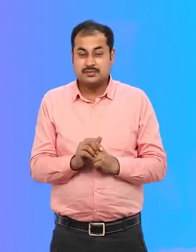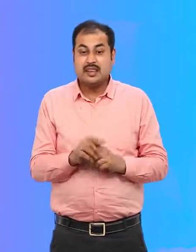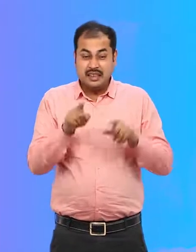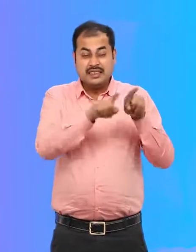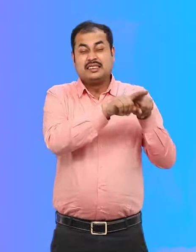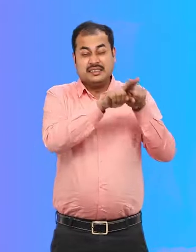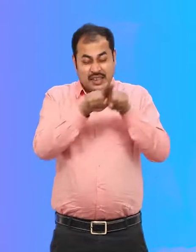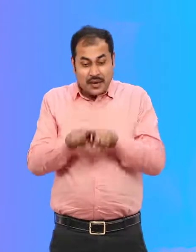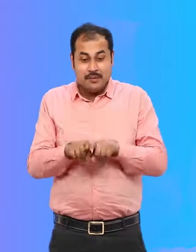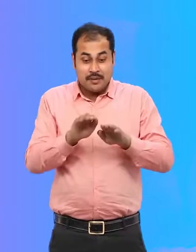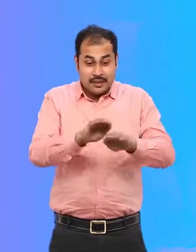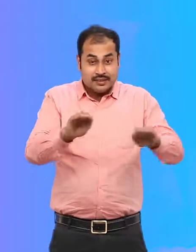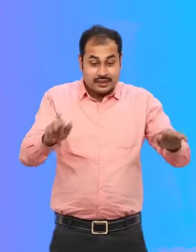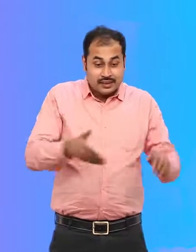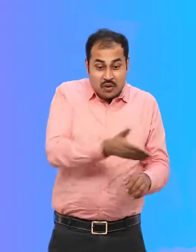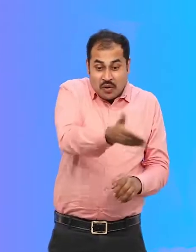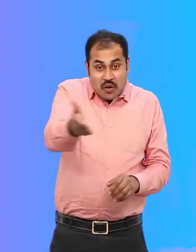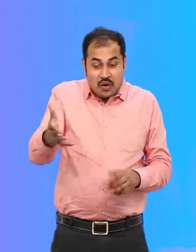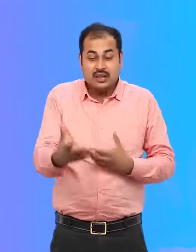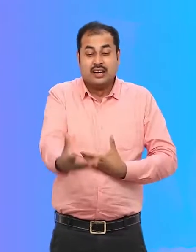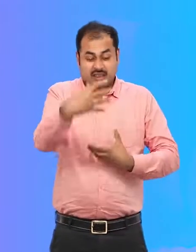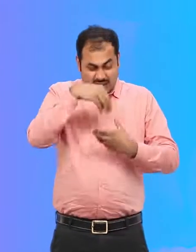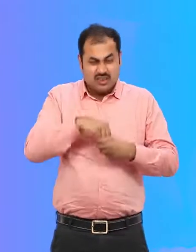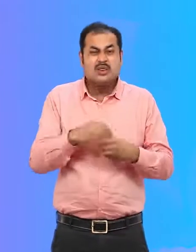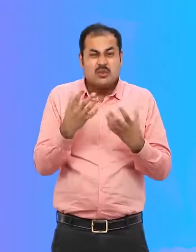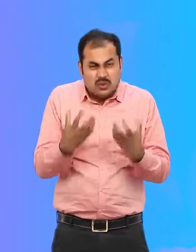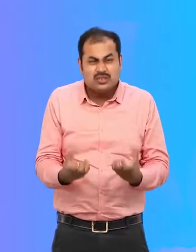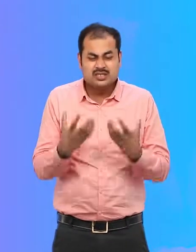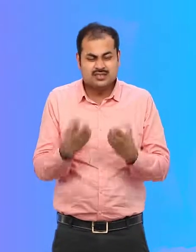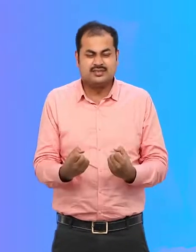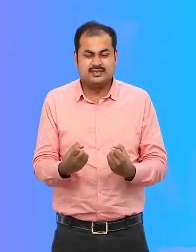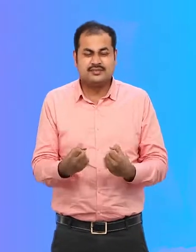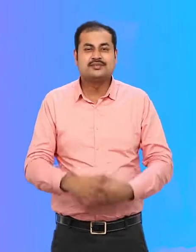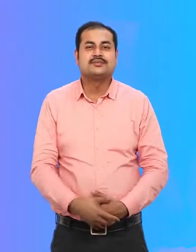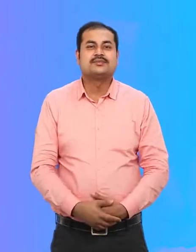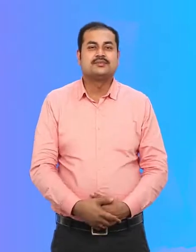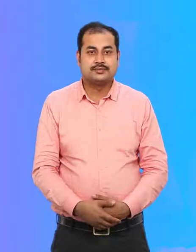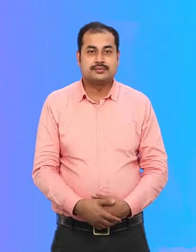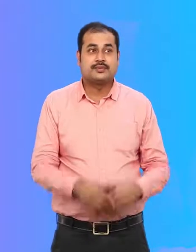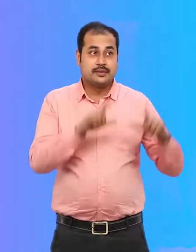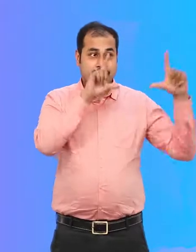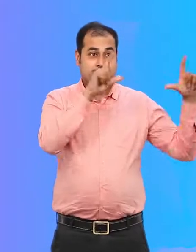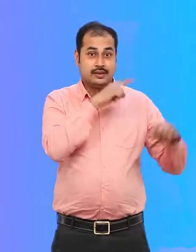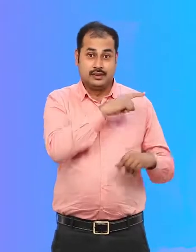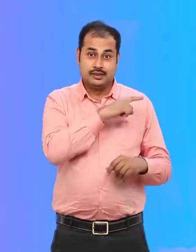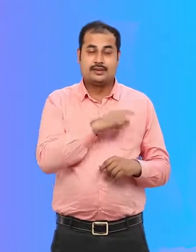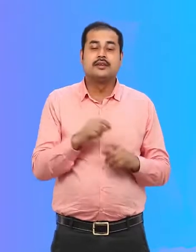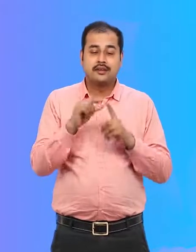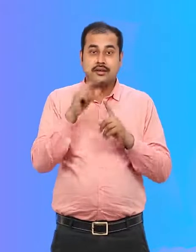और तुम्हारे जैसे होनहार बच्चों की जरूरत है मैं पहले चित्र में पिया को